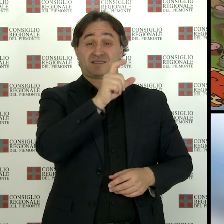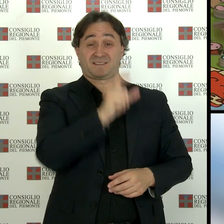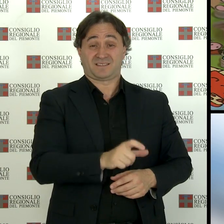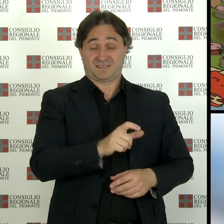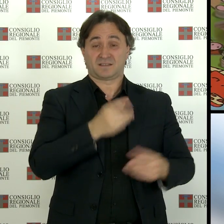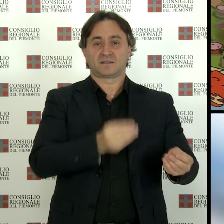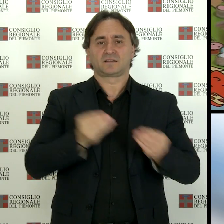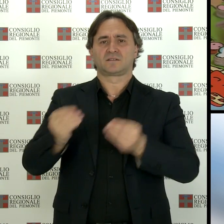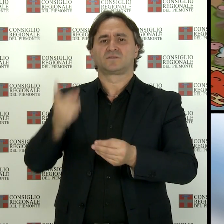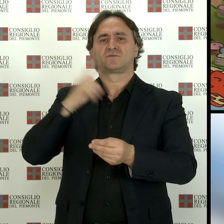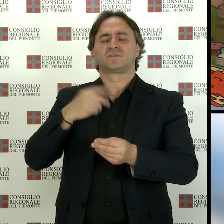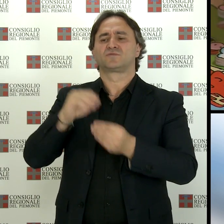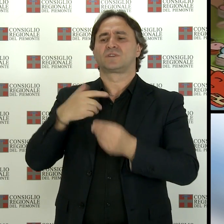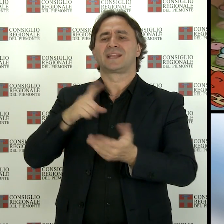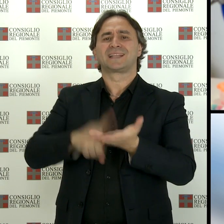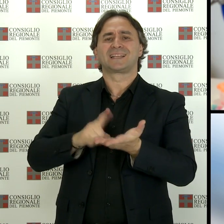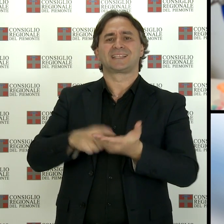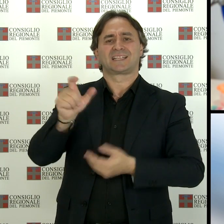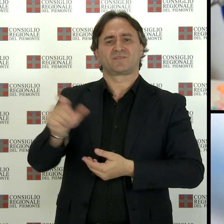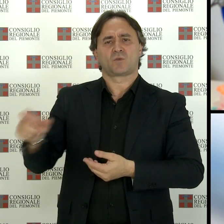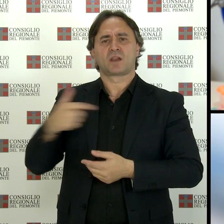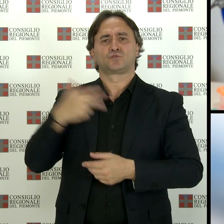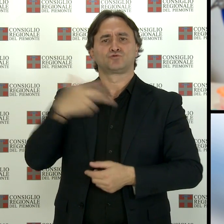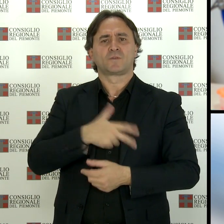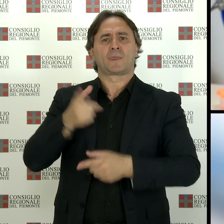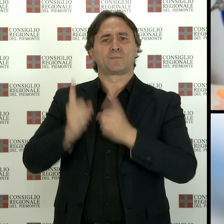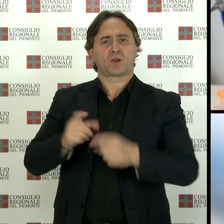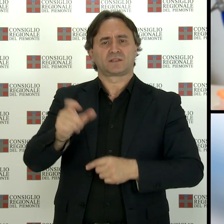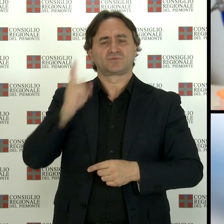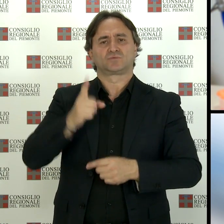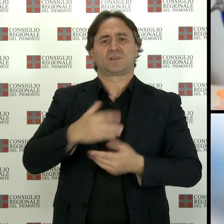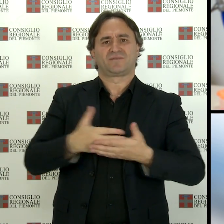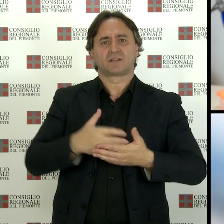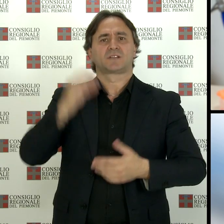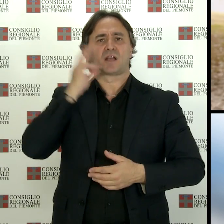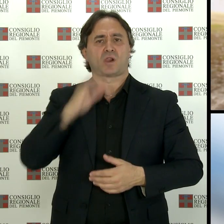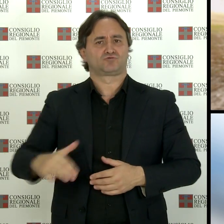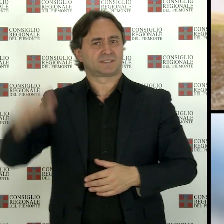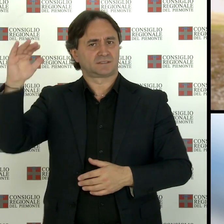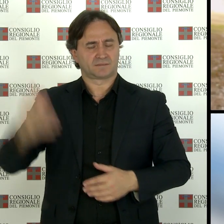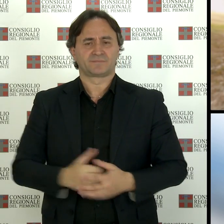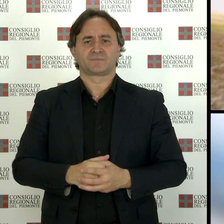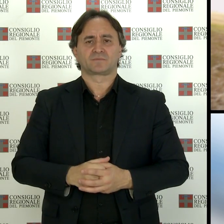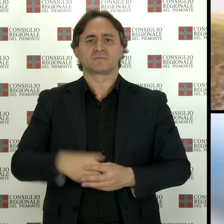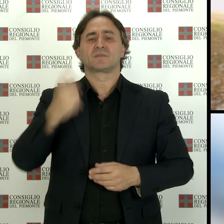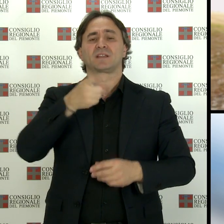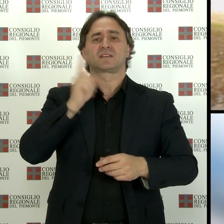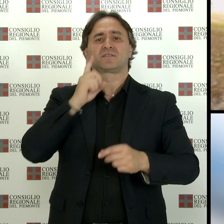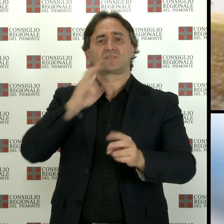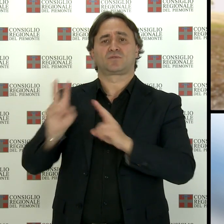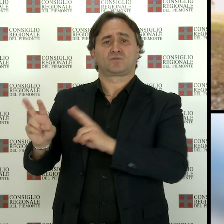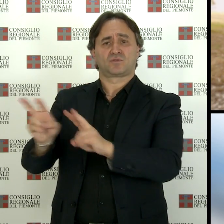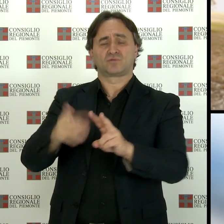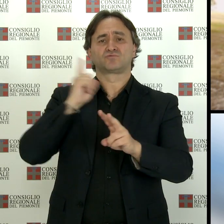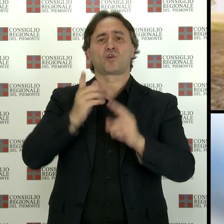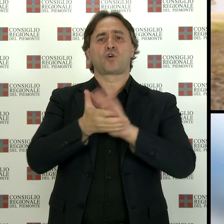e l'affermazione dei diritti individuali, sociali e politici dell'infanzia e dell'adolescenza, di vigilare sull'applicazione della